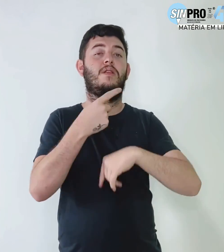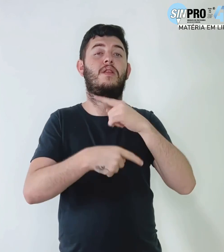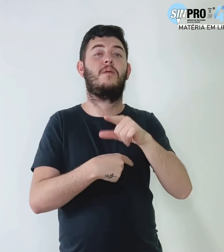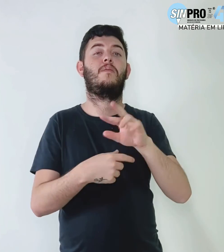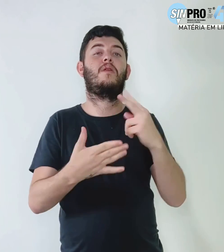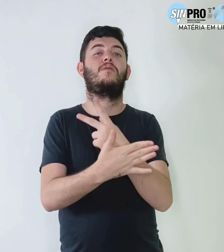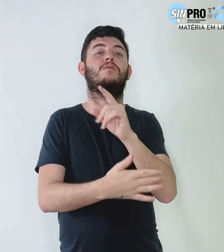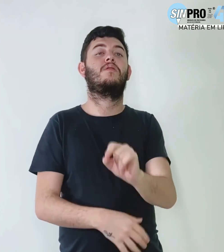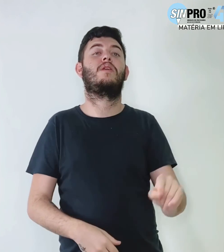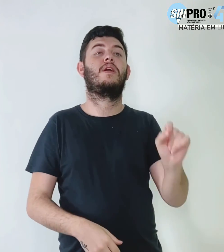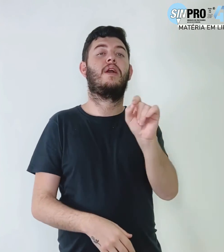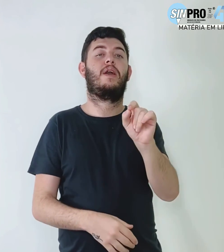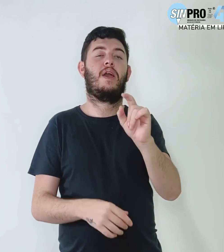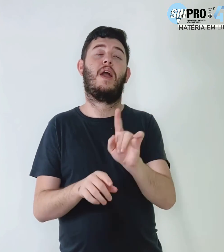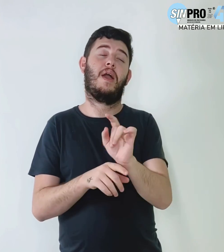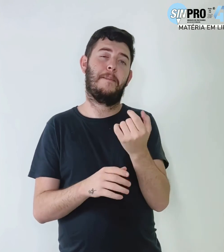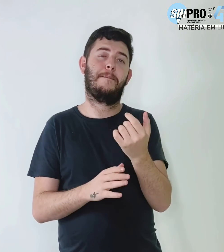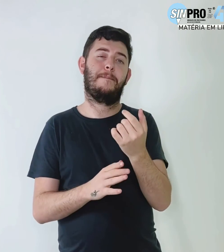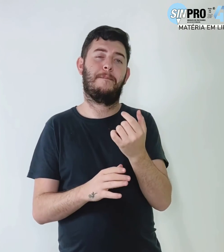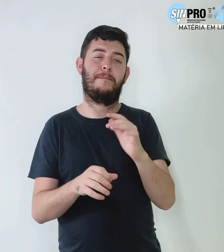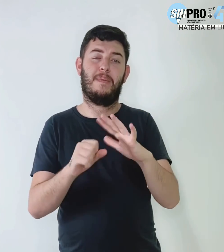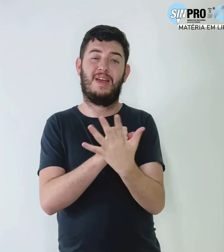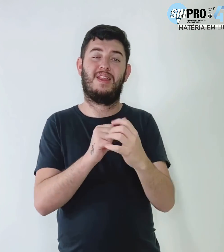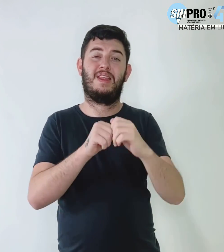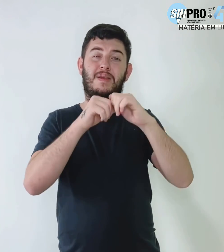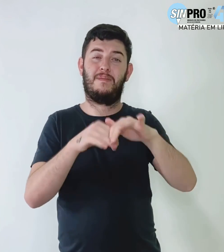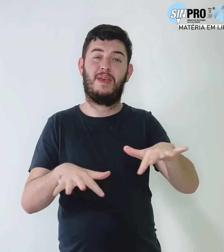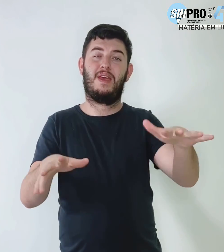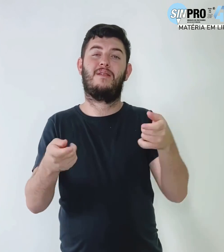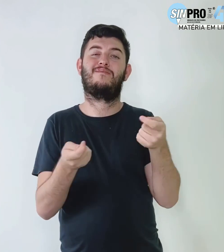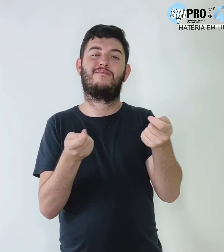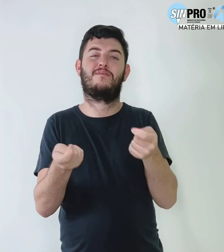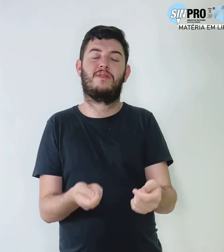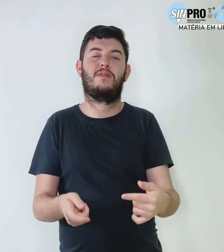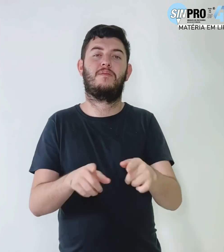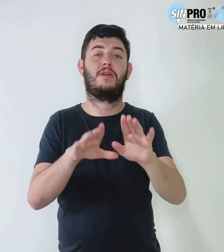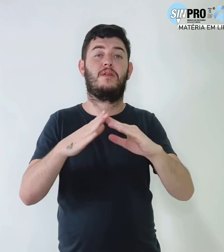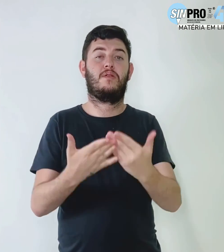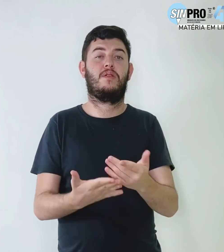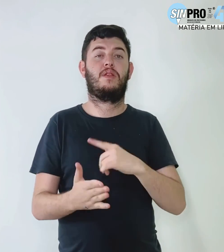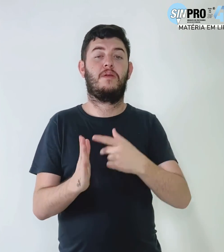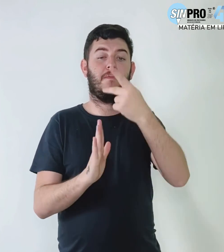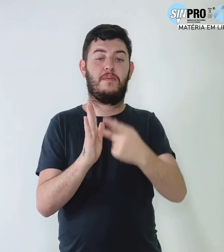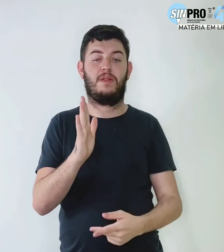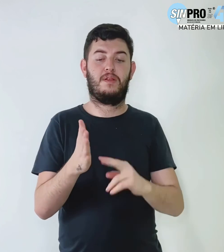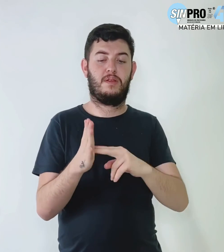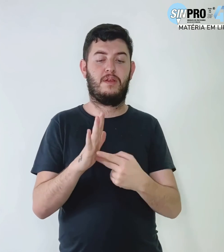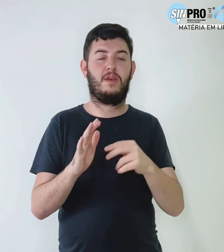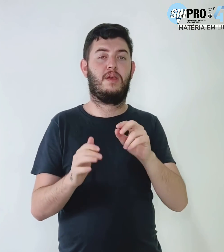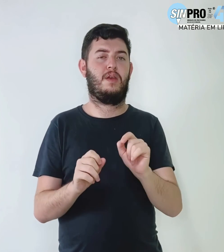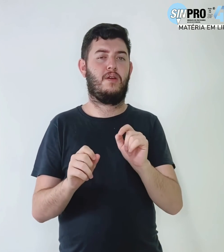a vacinação e após a redução da pandemia e que cada escola tenha também seu plano